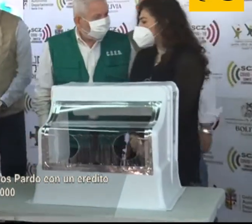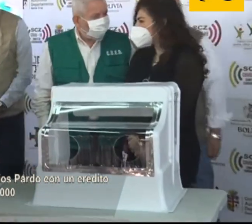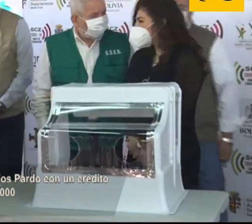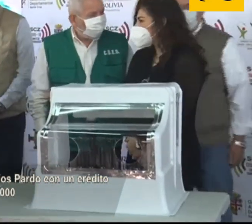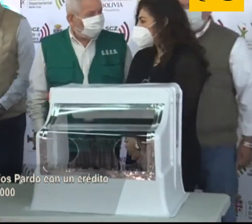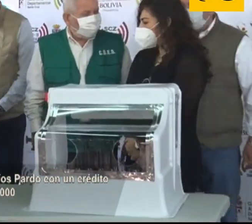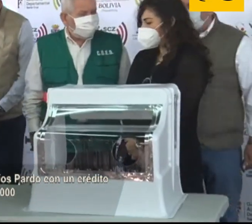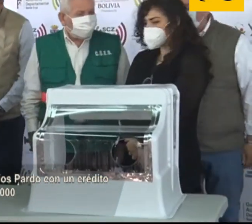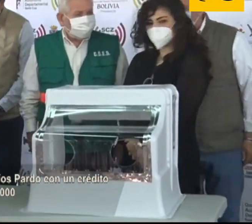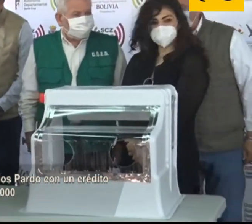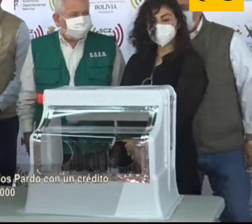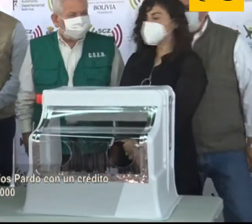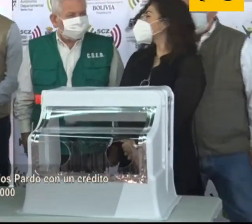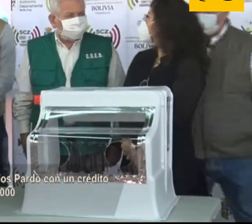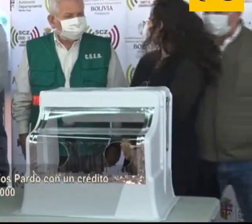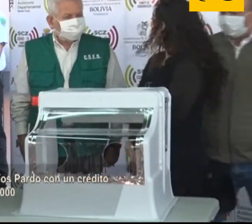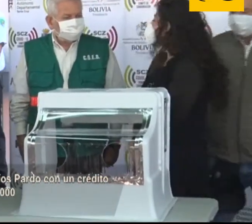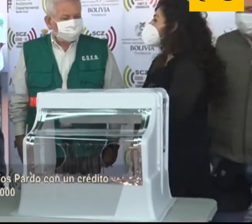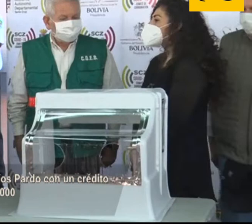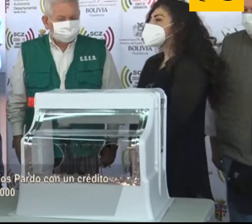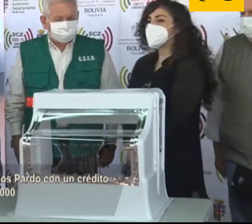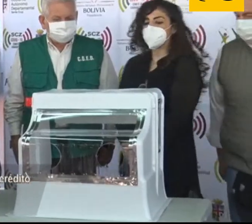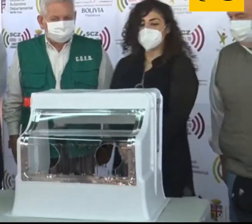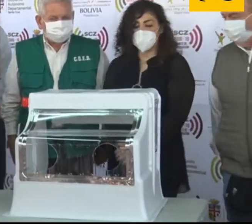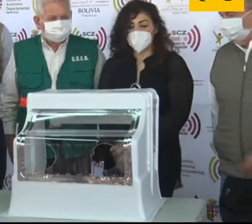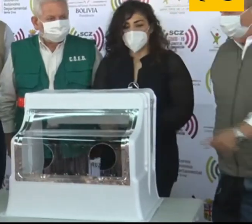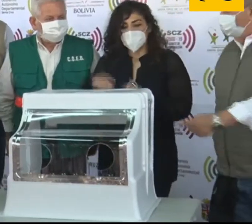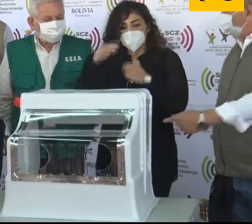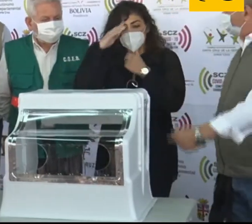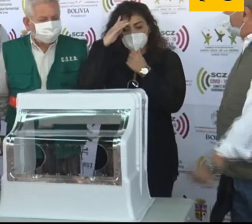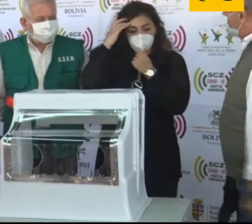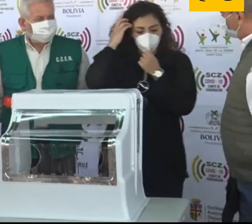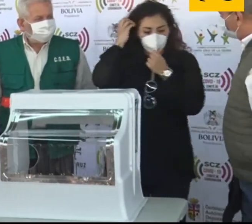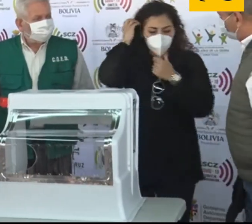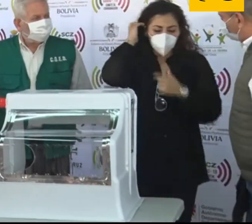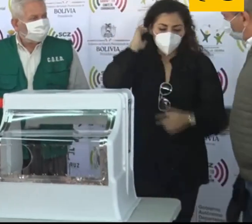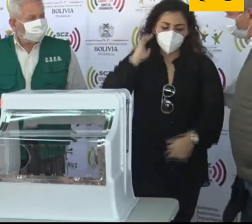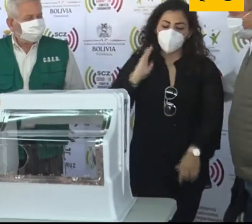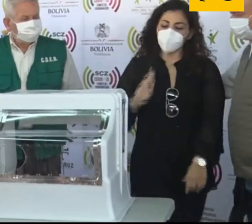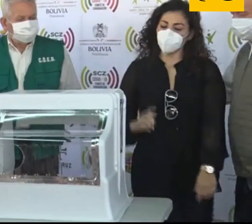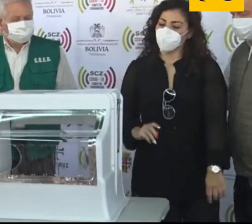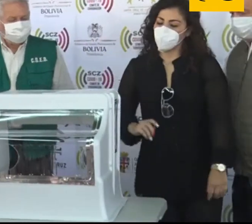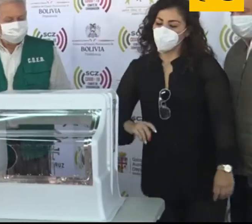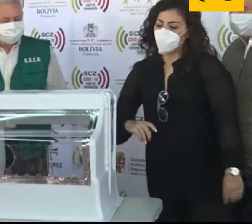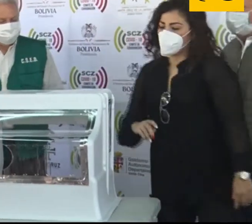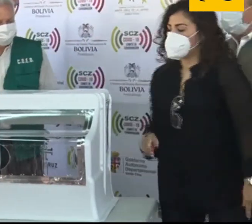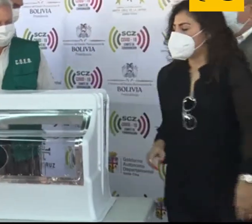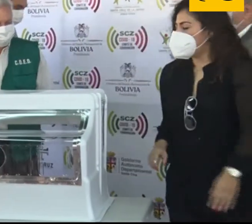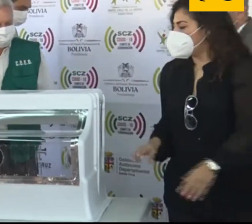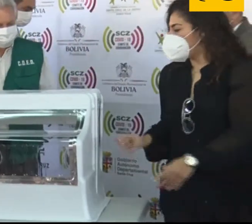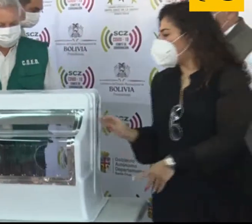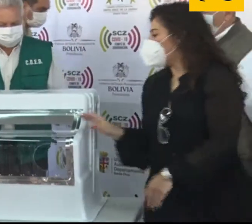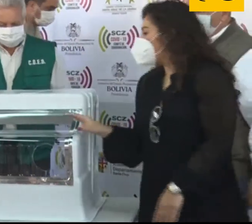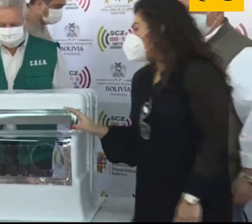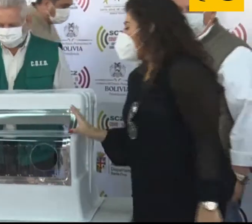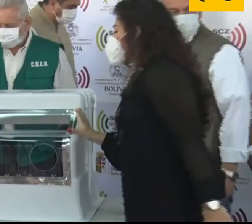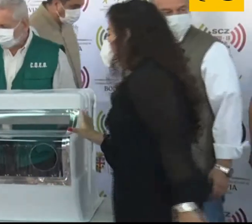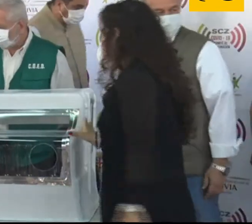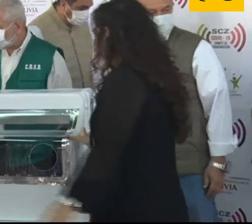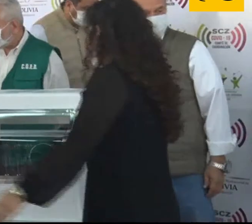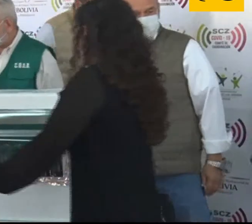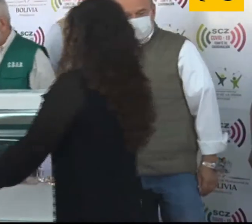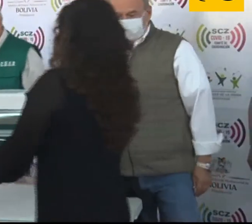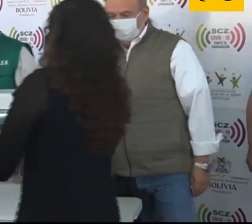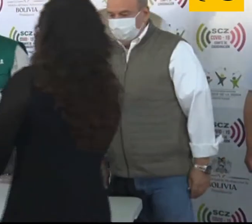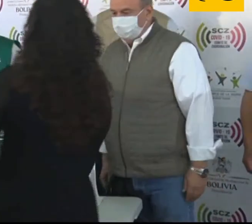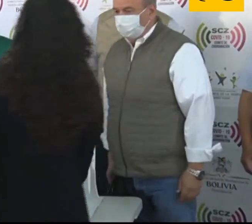donación. Este equipo es de gran utilidad para prevenir que el personal médico se contagie del